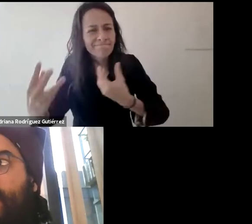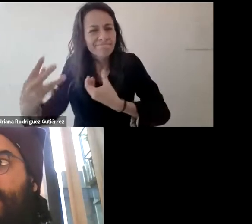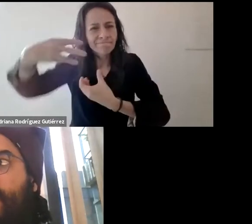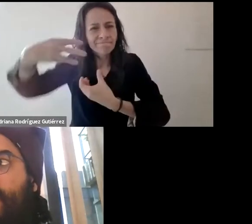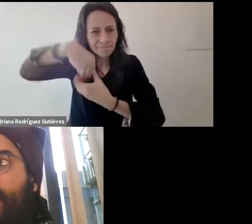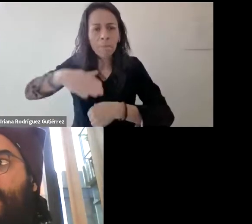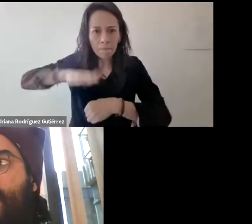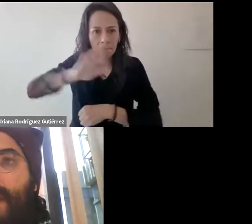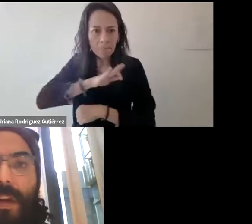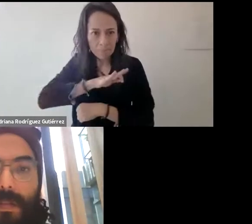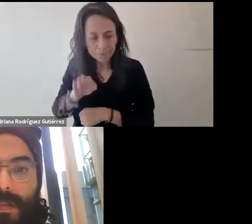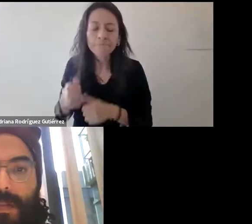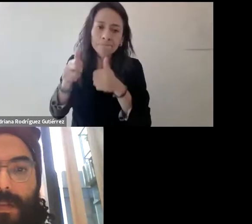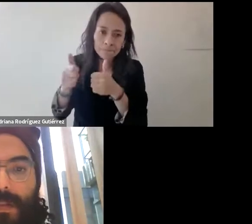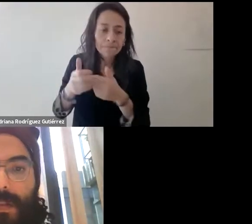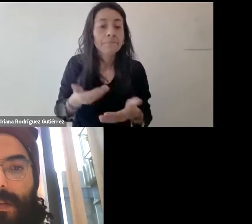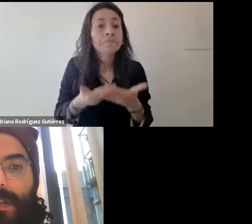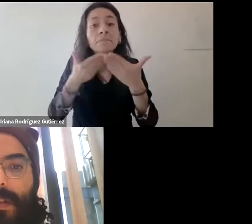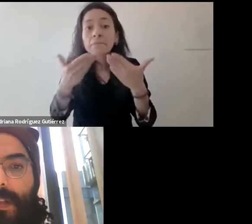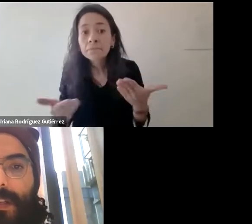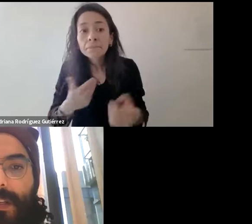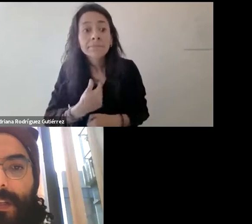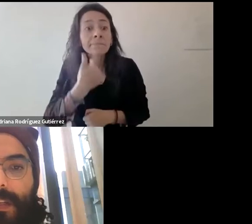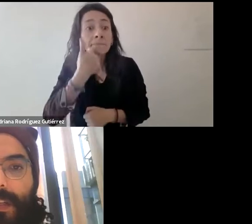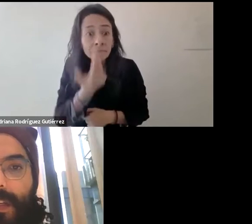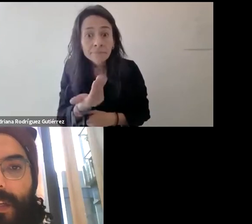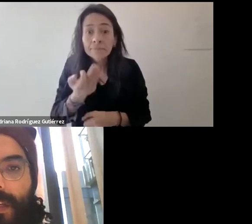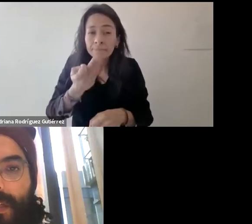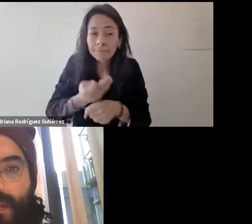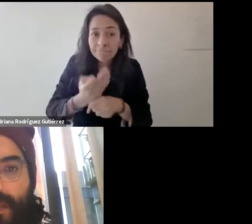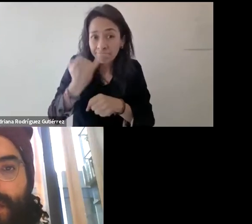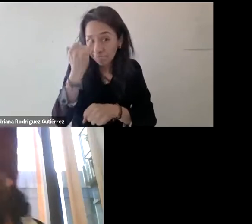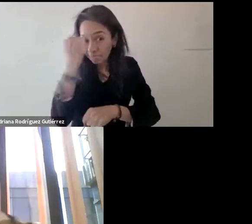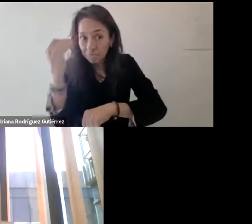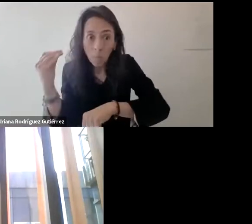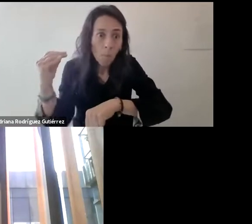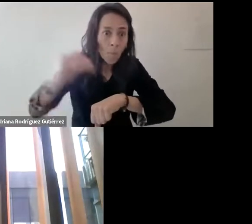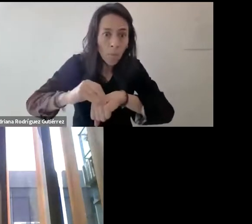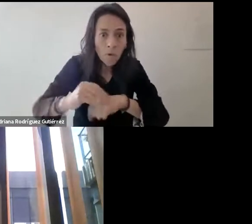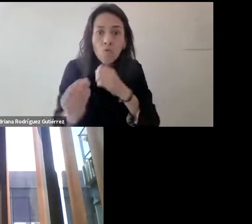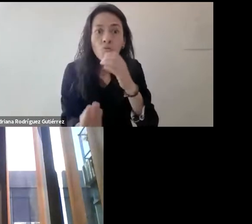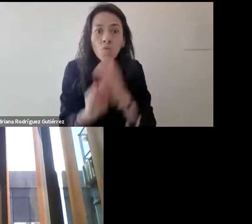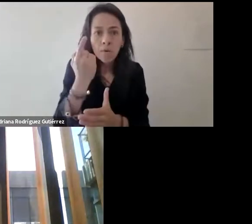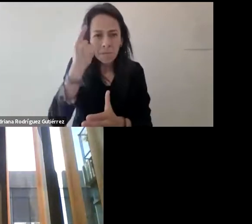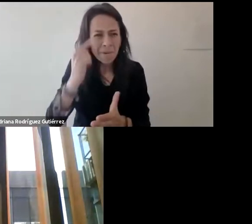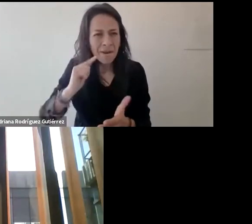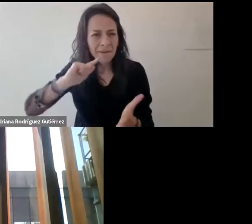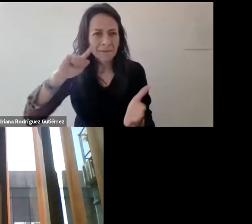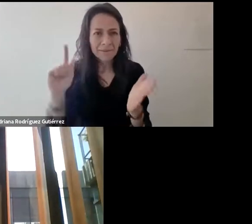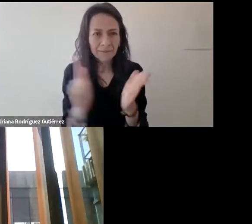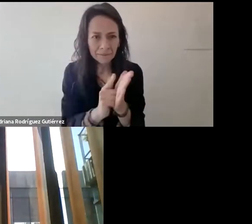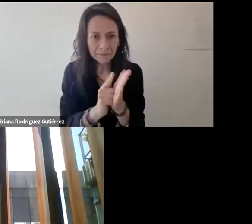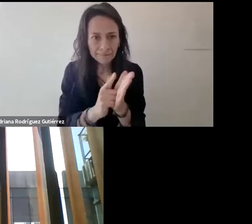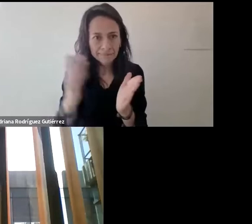la intención es platicarles de una iniciativa de reforma que hay a la ley